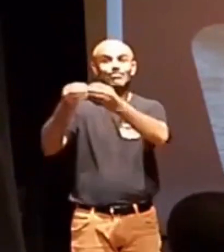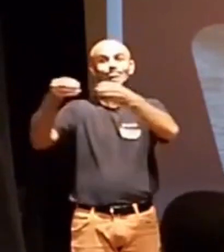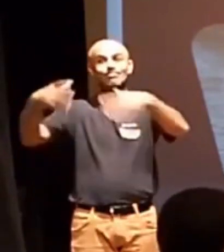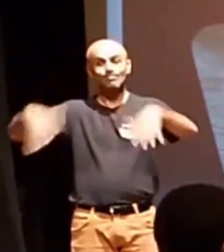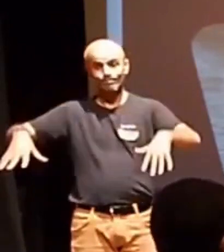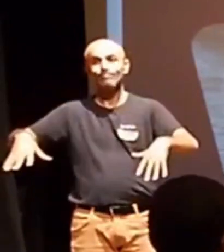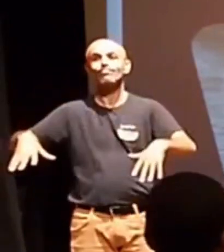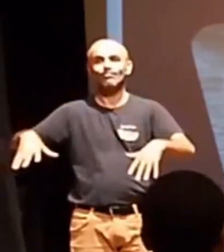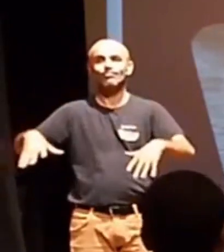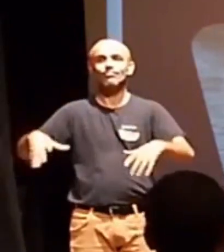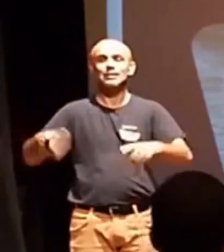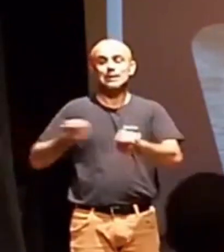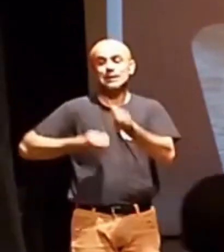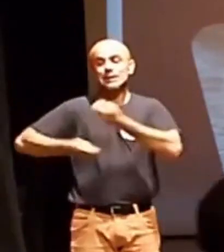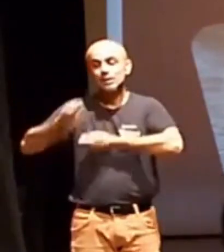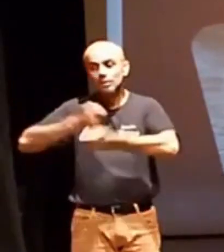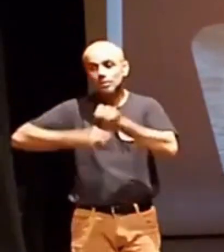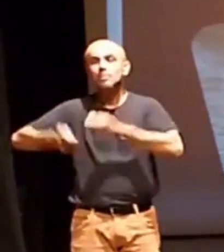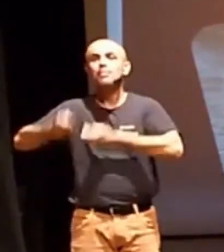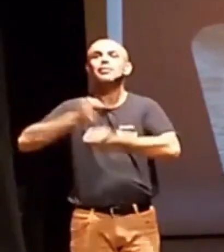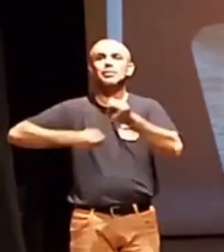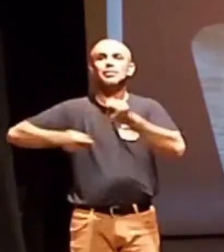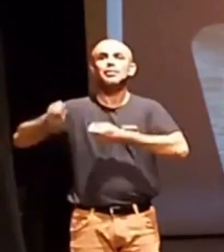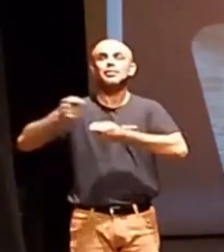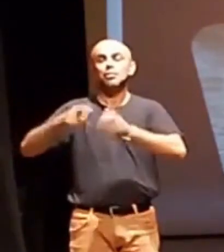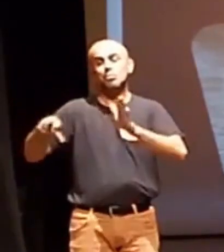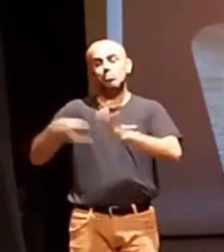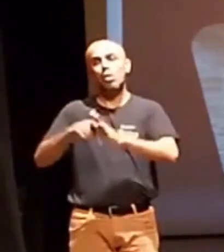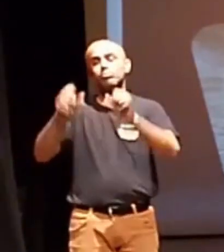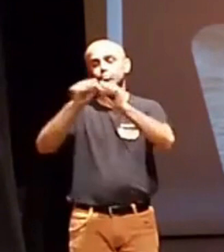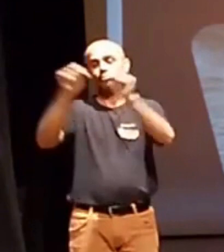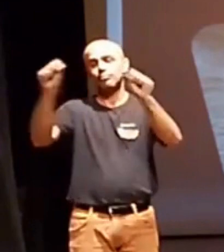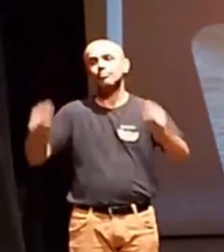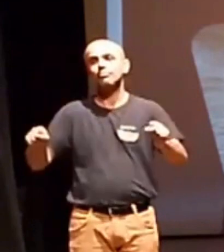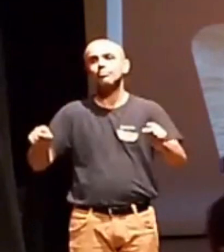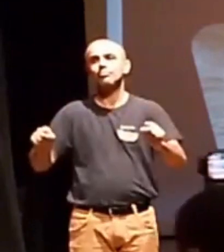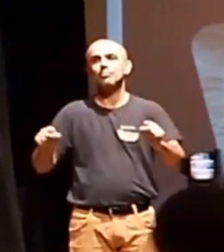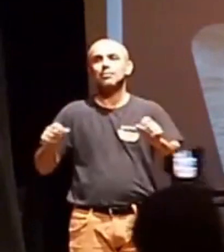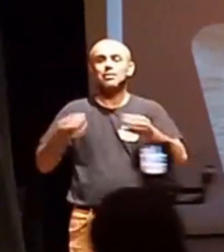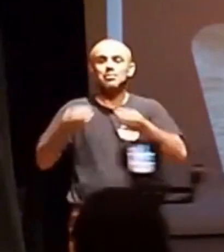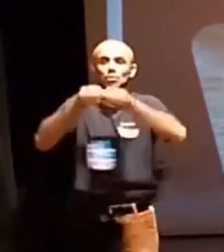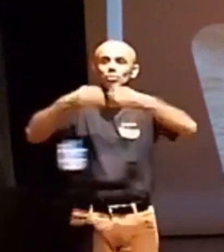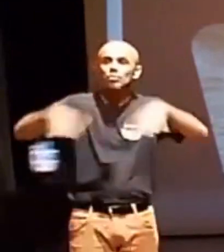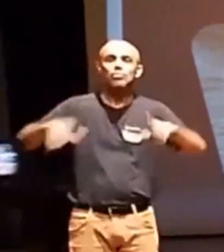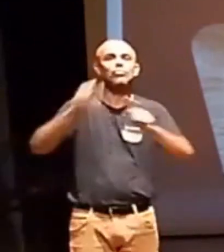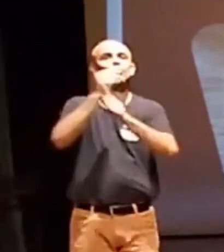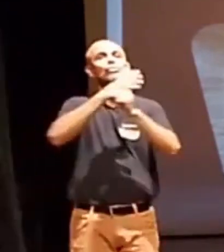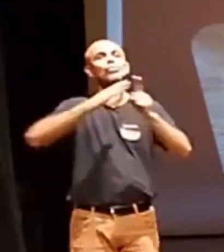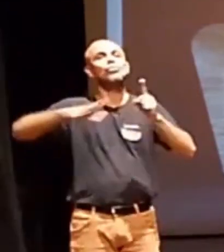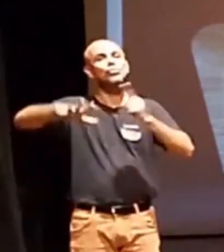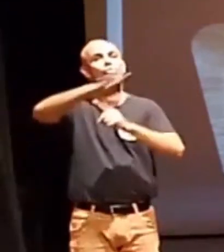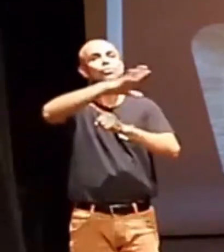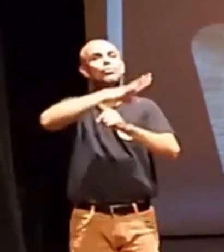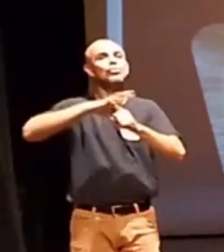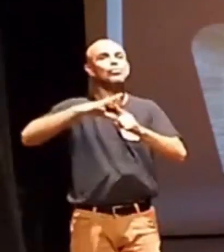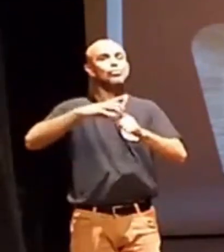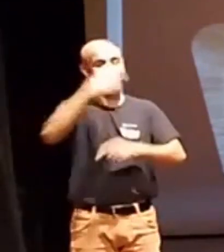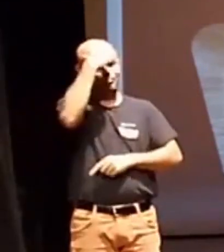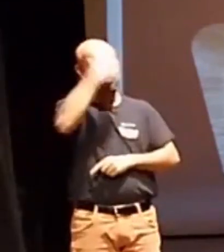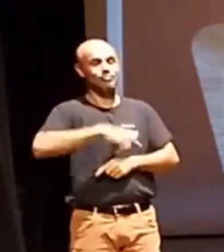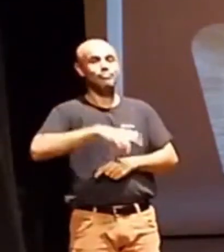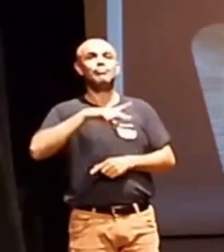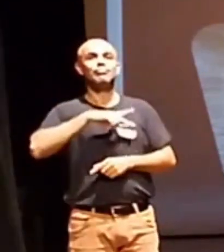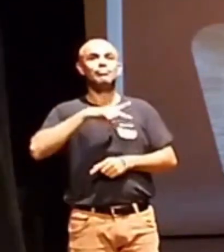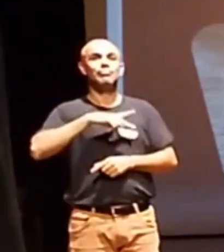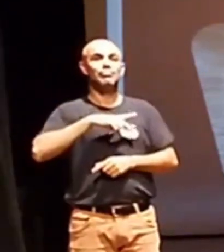prejuízo econômico e sistêmico para o país, é um prejuízo social, é um prejuízo pessoal. Essas pessoas